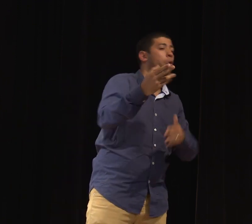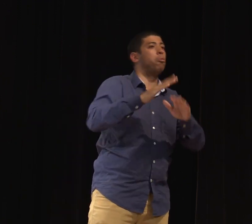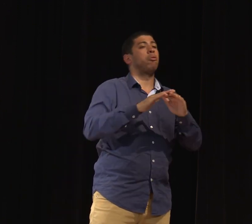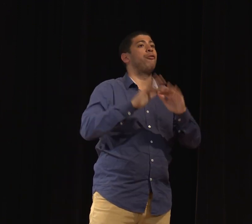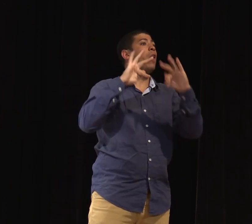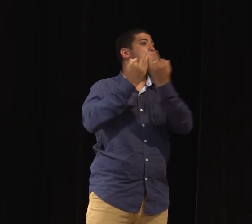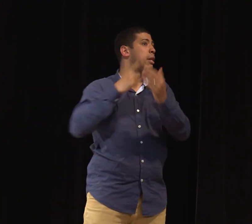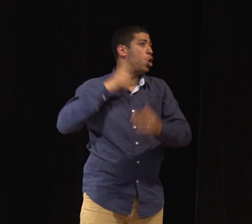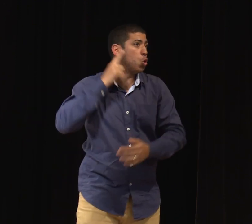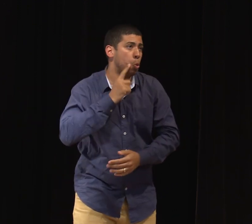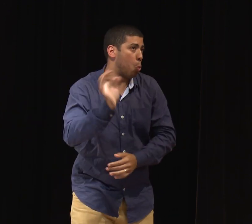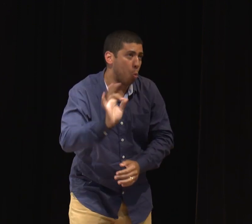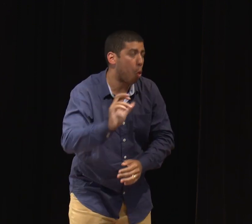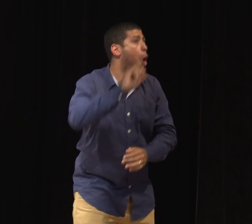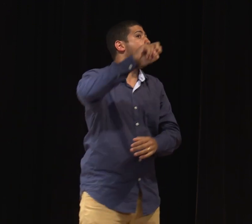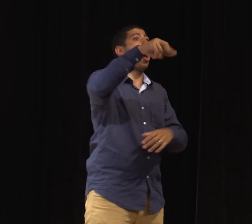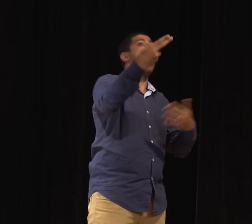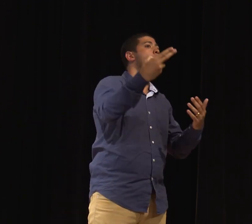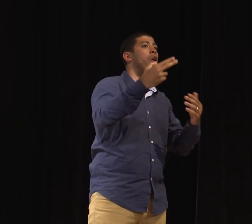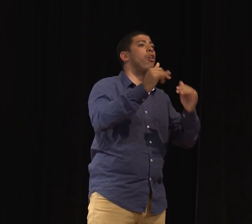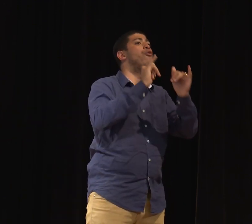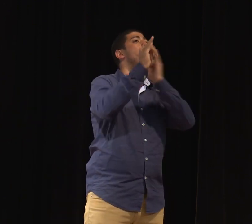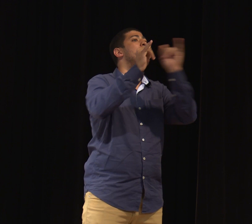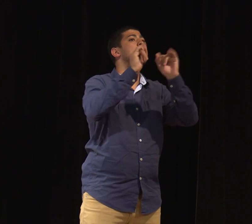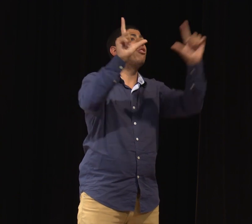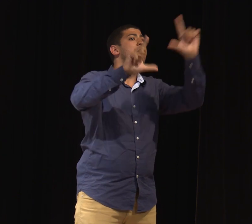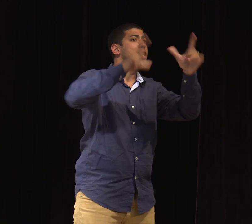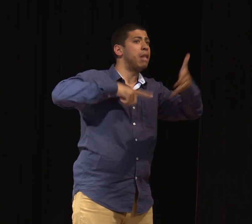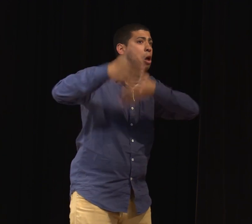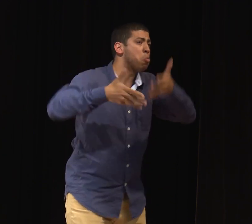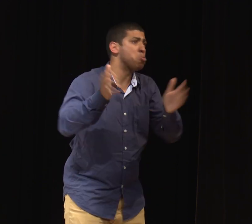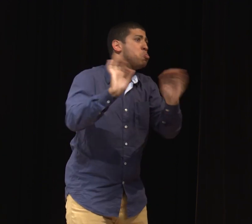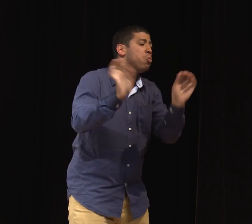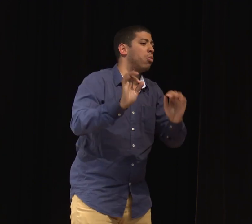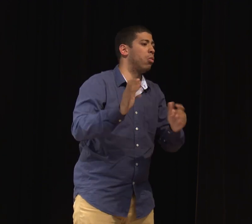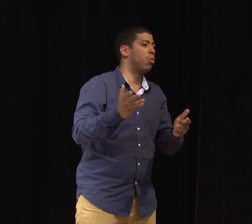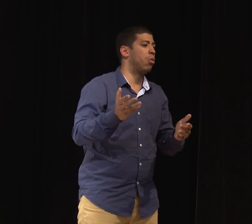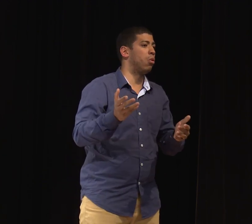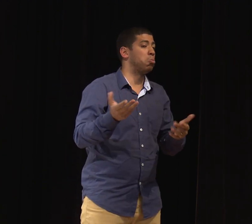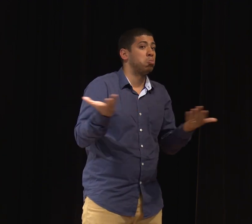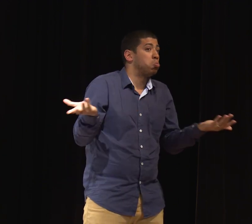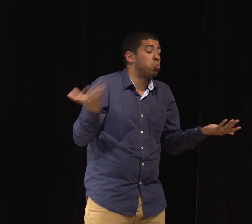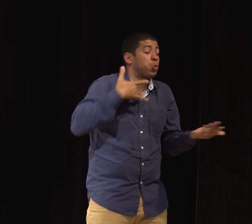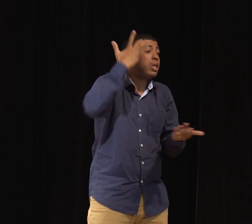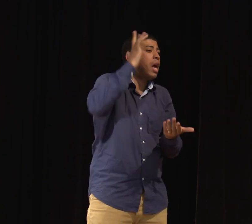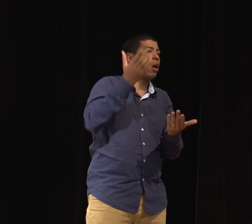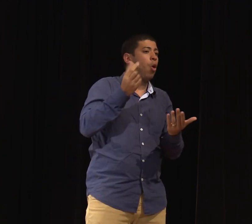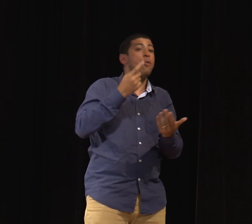inclusão, ou se ela já estudou, se ela tem família, ou não tem família de surdos, não vê na televisão nenhuma informação